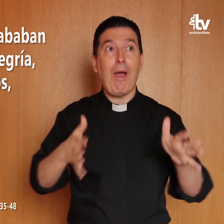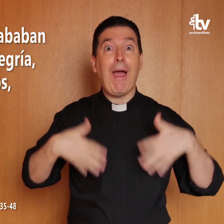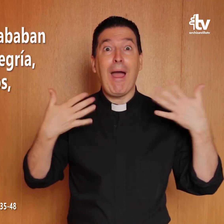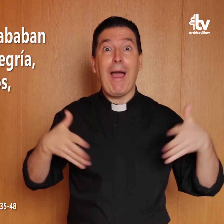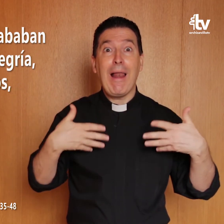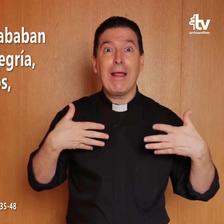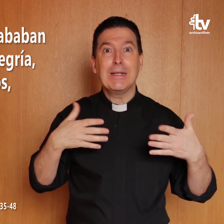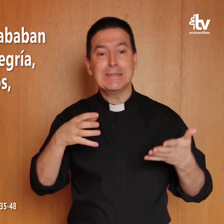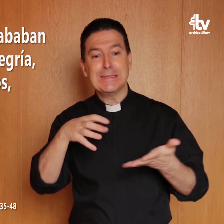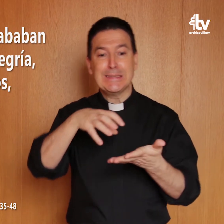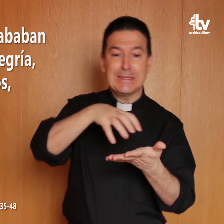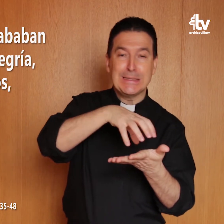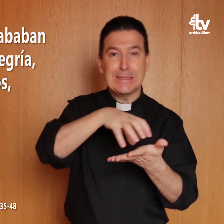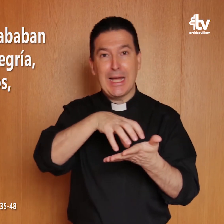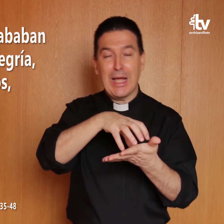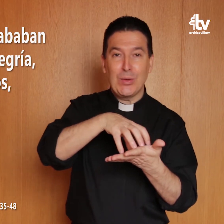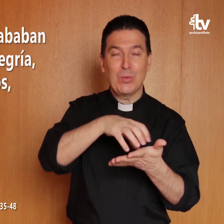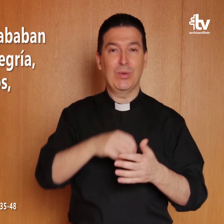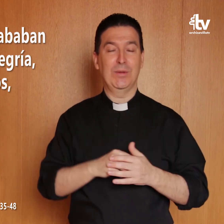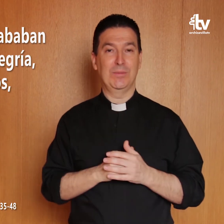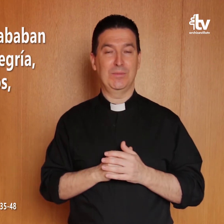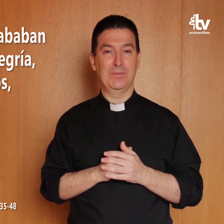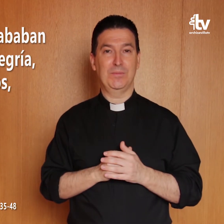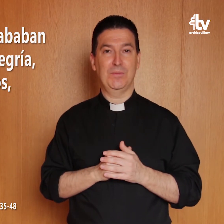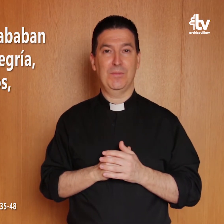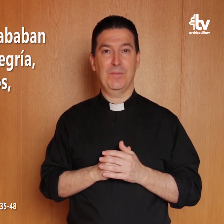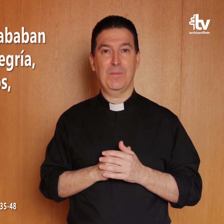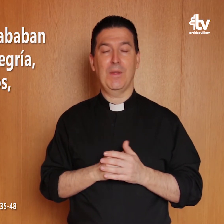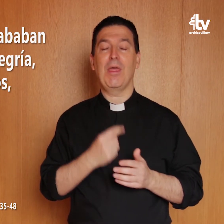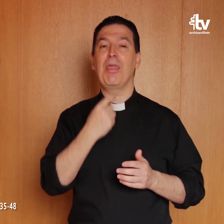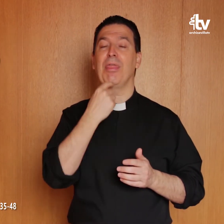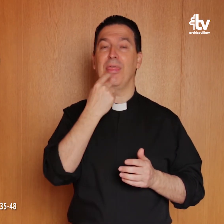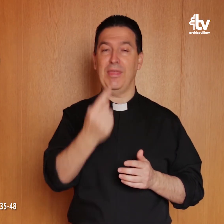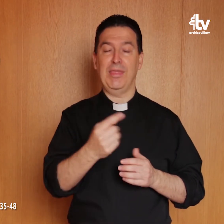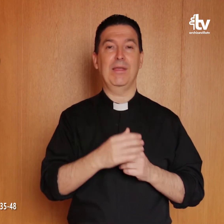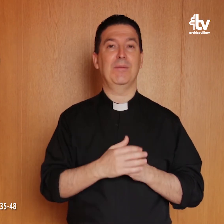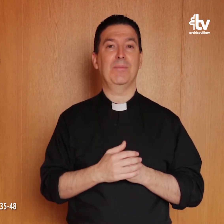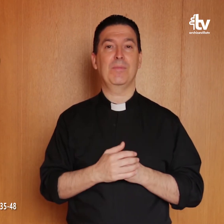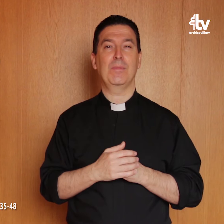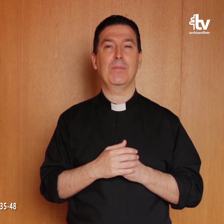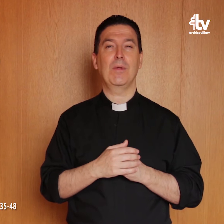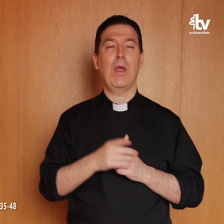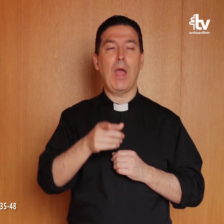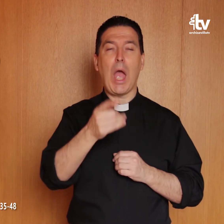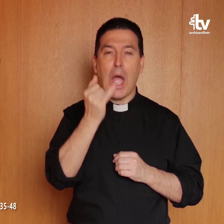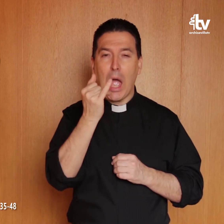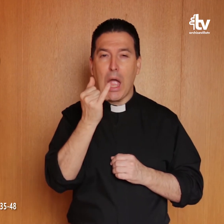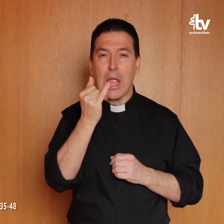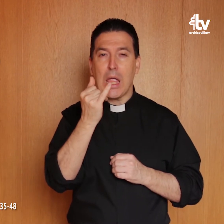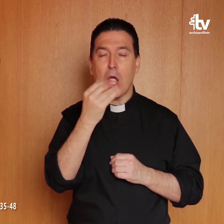creer por la alegría y seguían atónitos, les dijo ¿Tenéis ahí